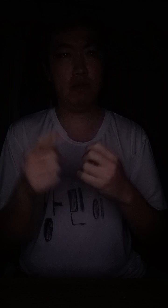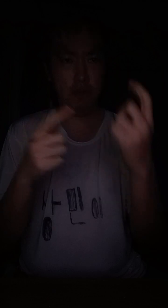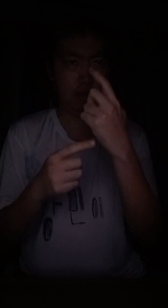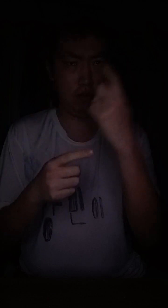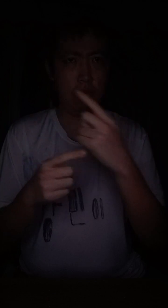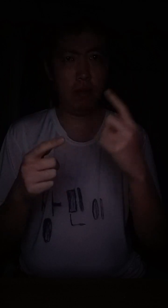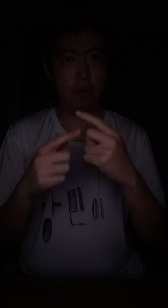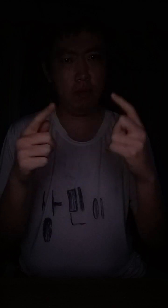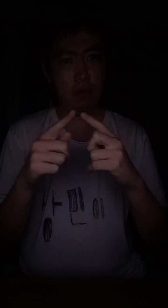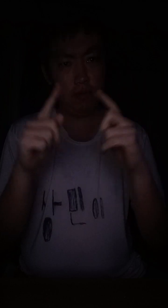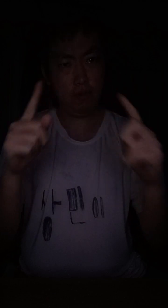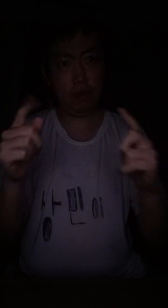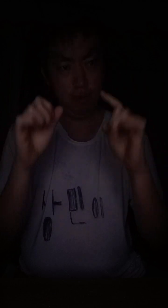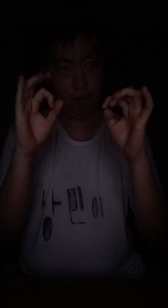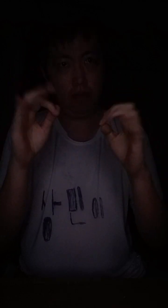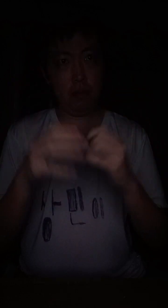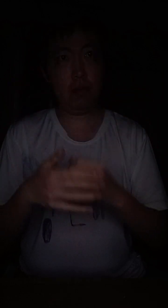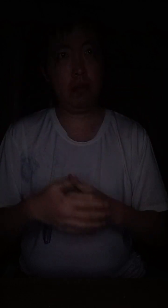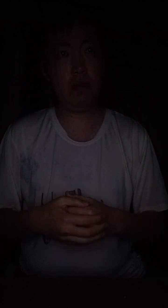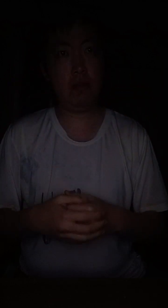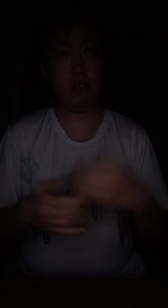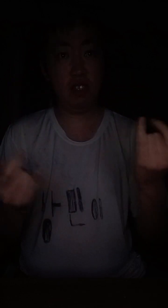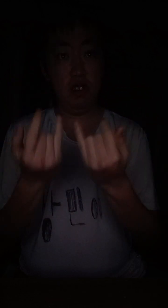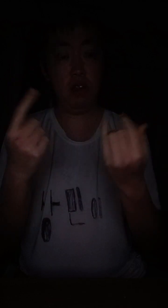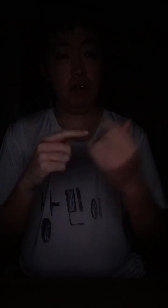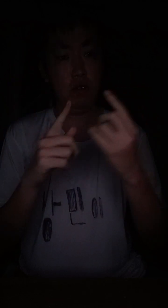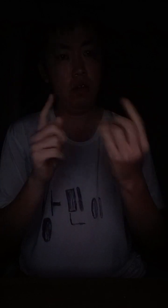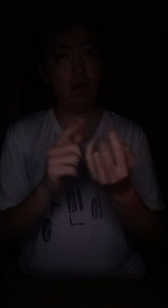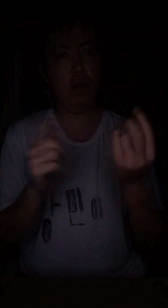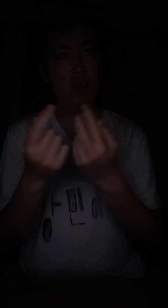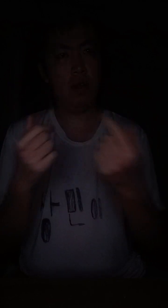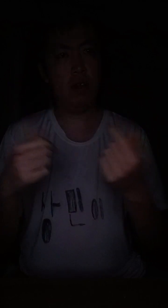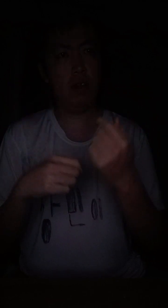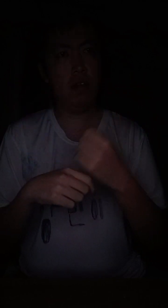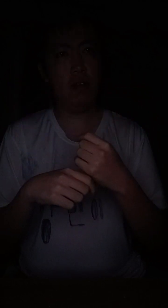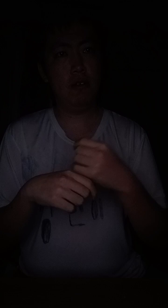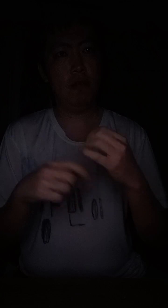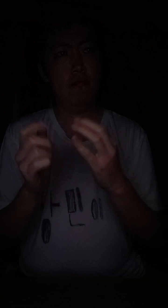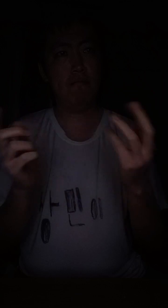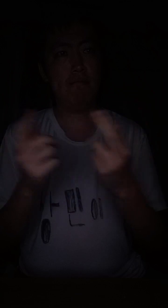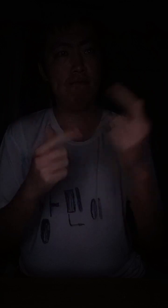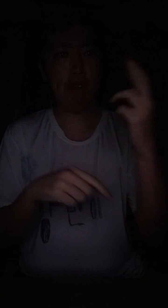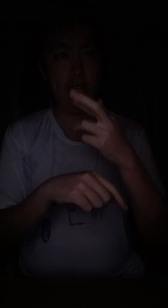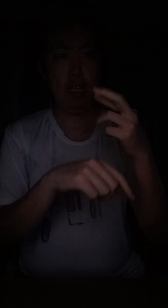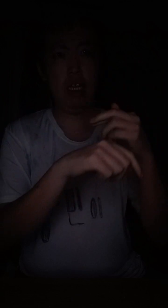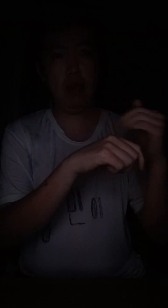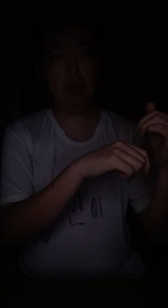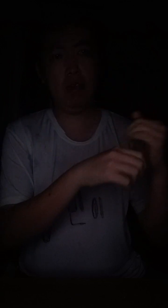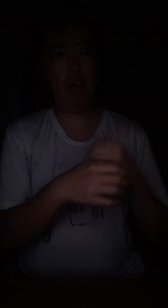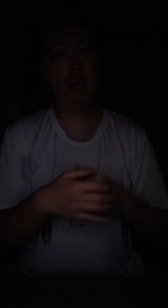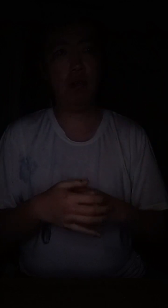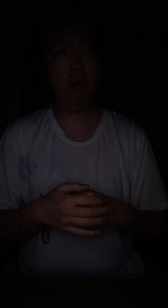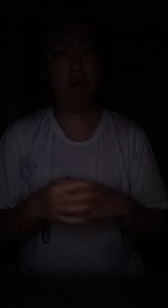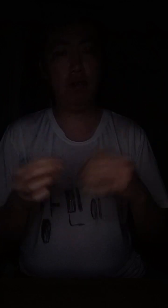느끼고 직접 찾아낸 겁니다. A 경사가 설치한 몰래카메라는 다름 아닌 보디캠이었습니다. 경찰들이 범죄